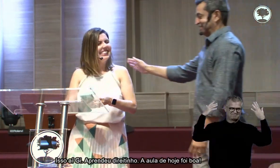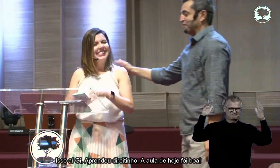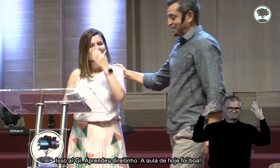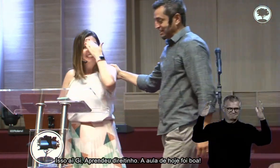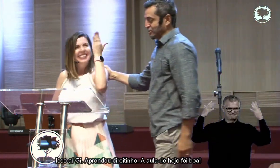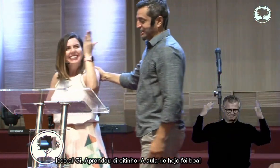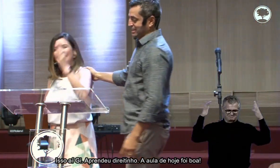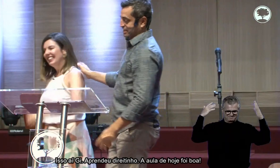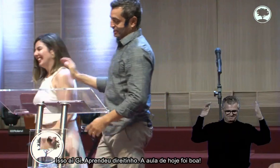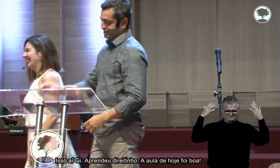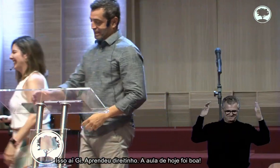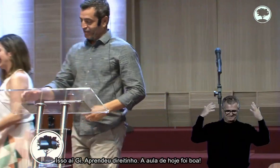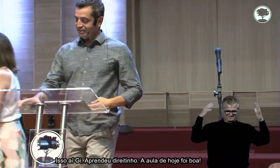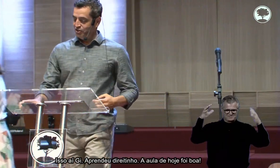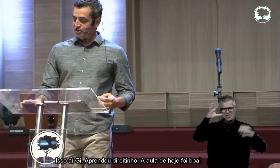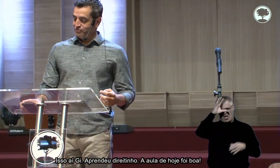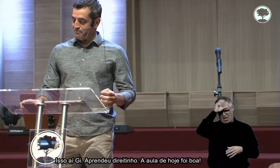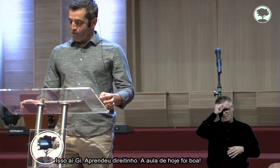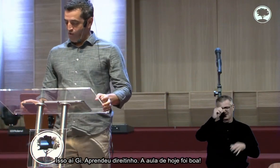Beijo. Aprendeu direitinho. A aula de hoje foi boa. foi